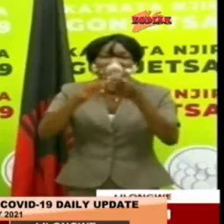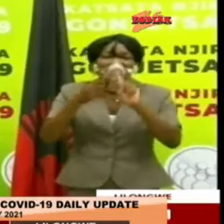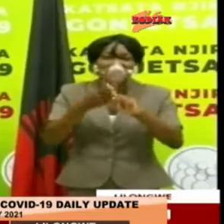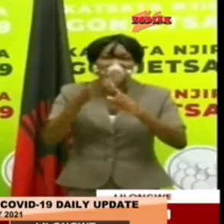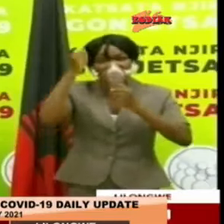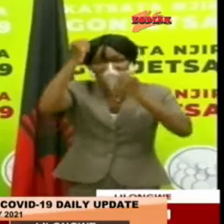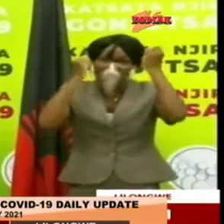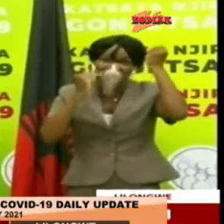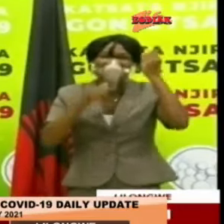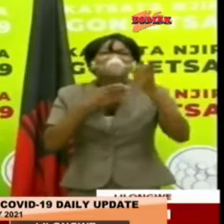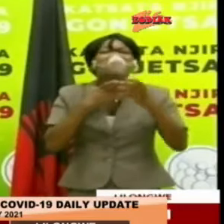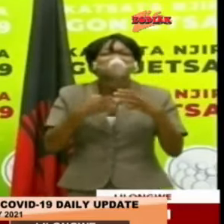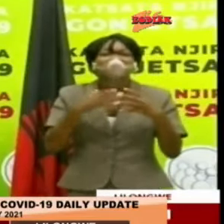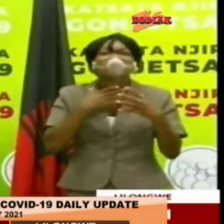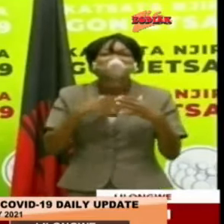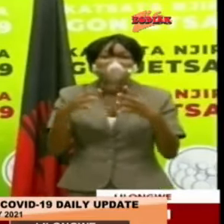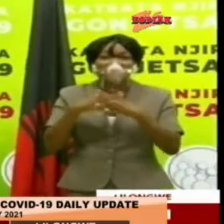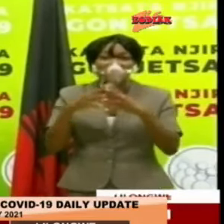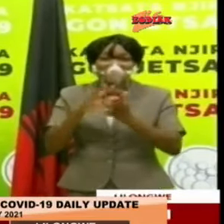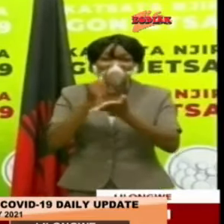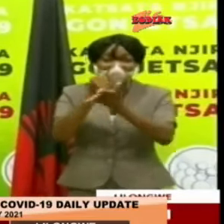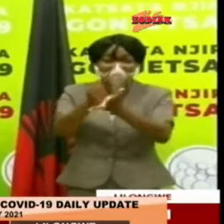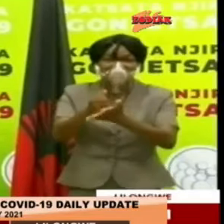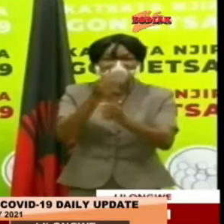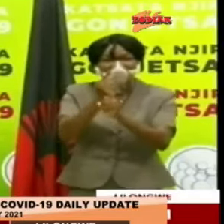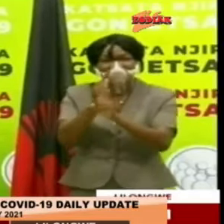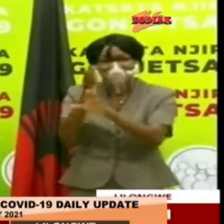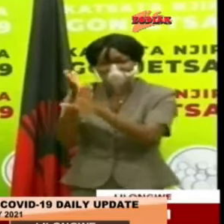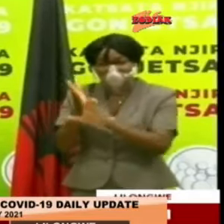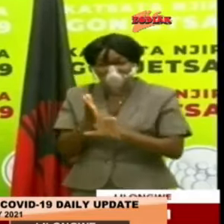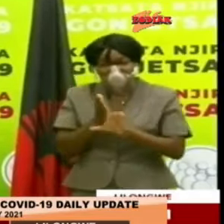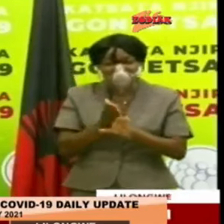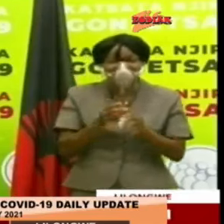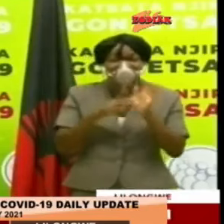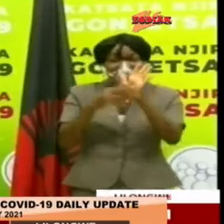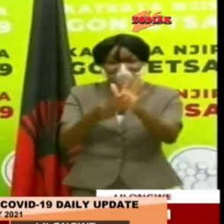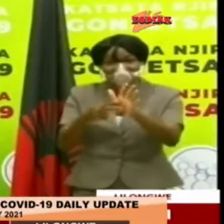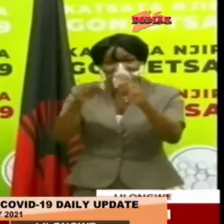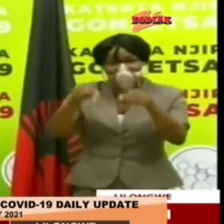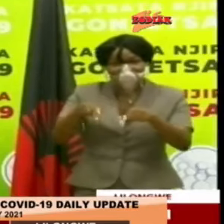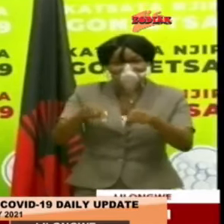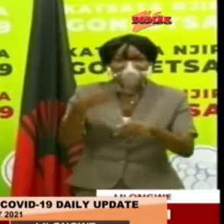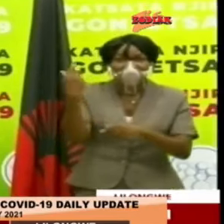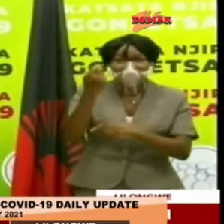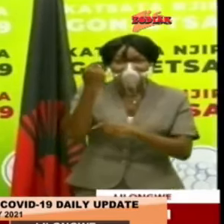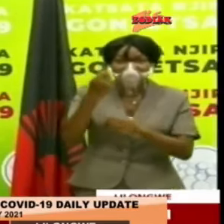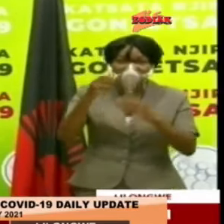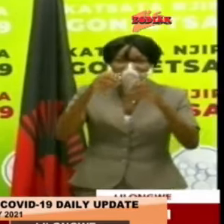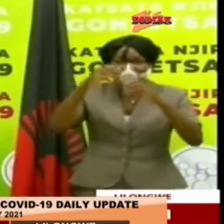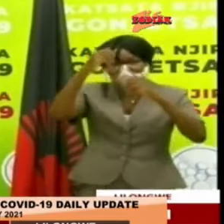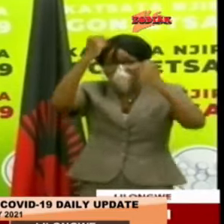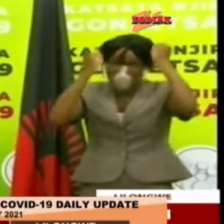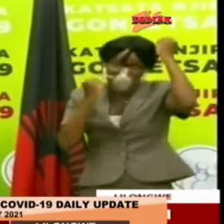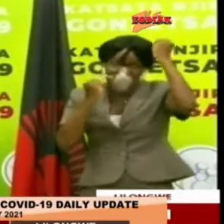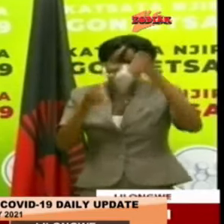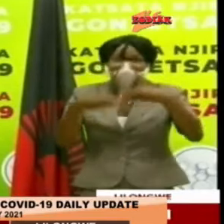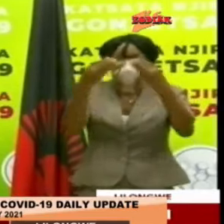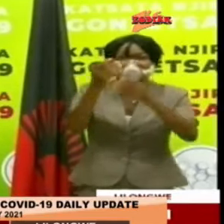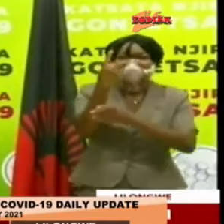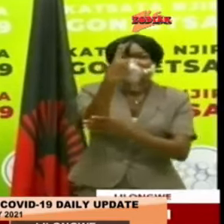Force kuti atithandizire pa ntchito zina ndi zina chifajake ku Malawi Defense Force taperekako